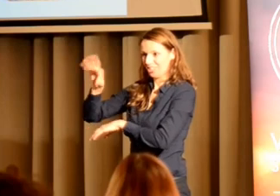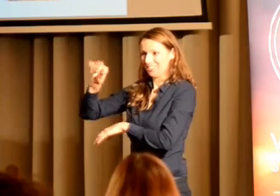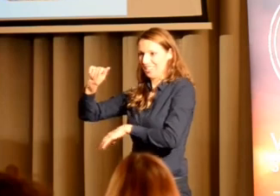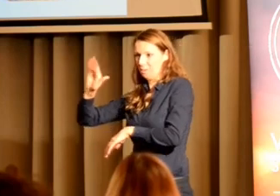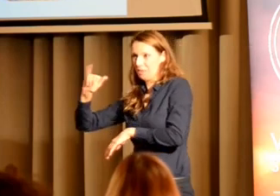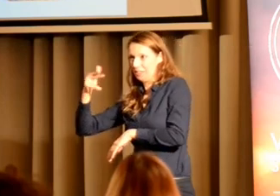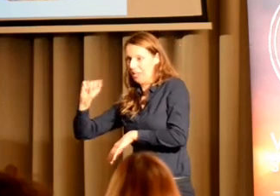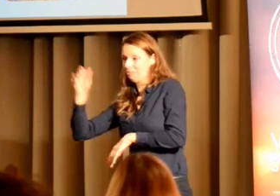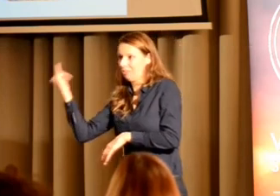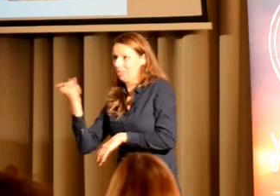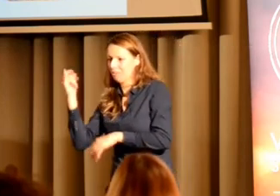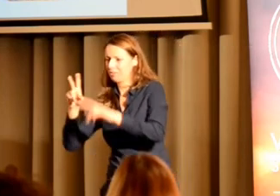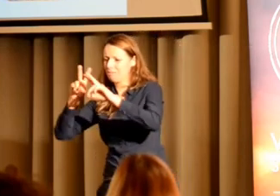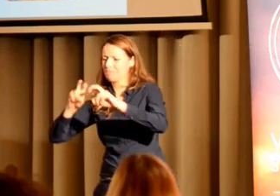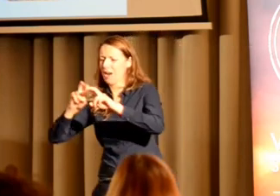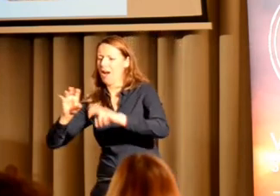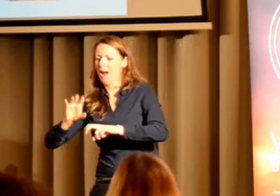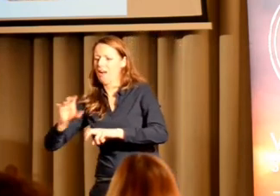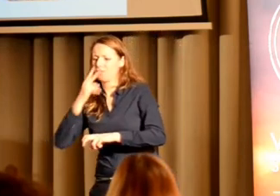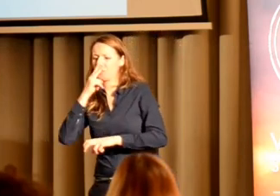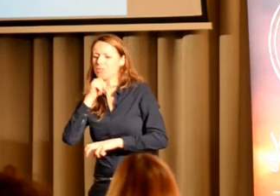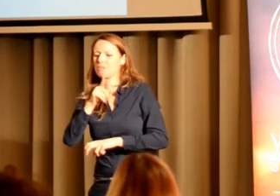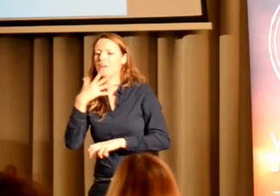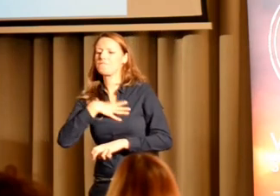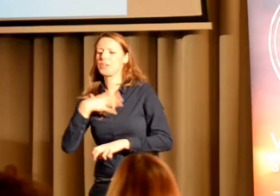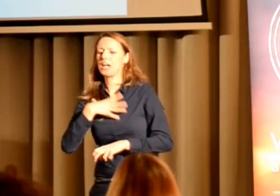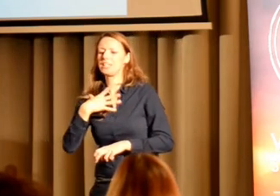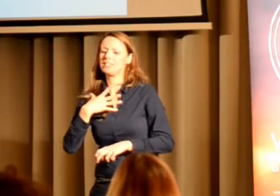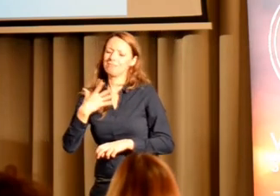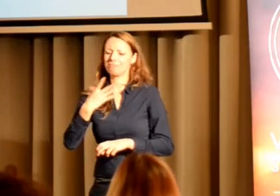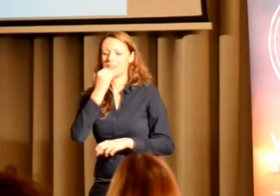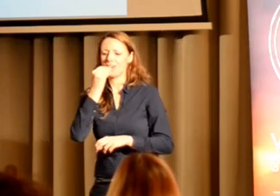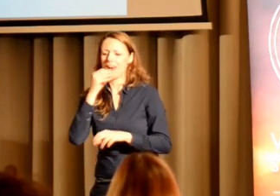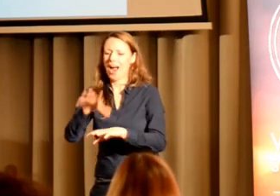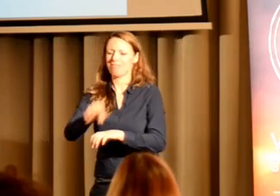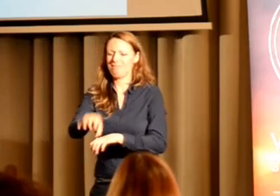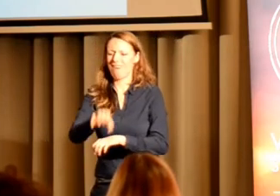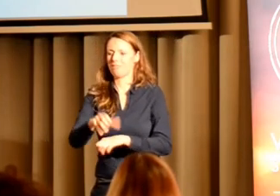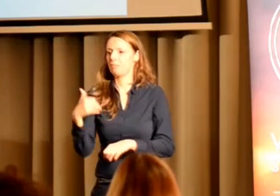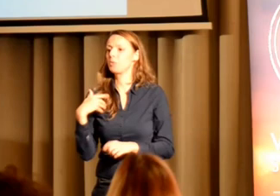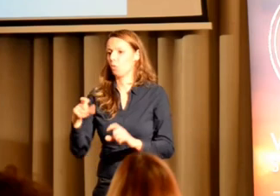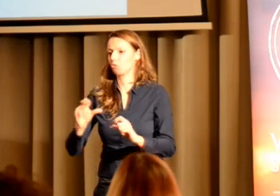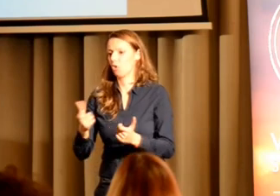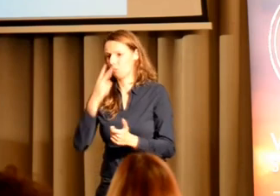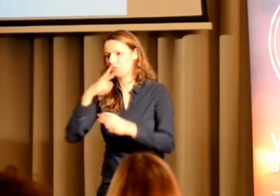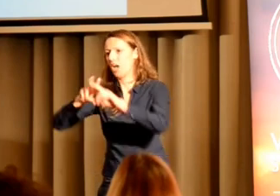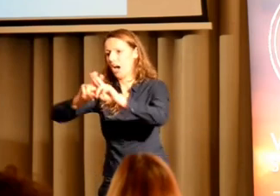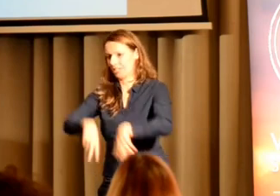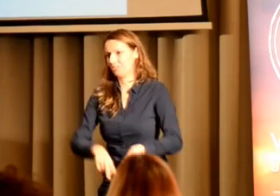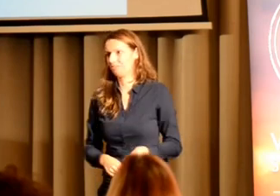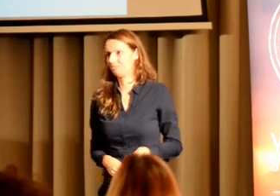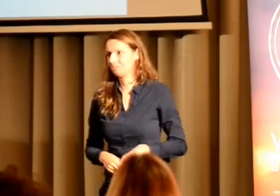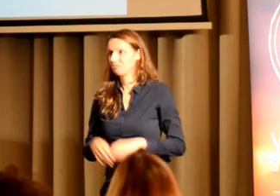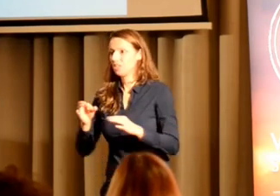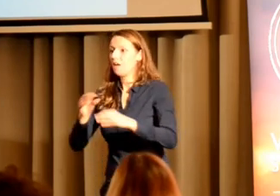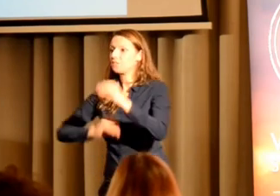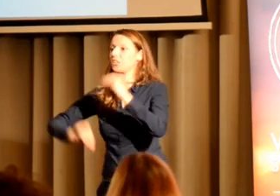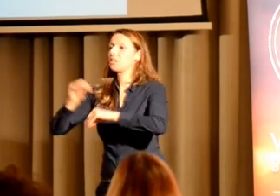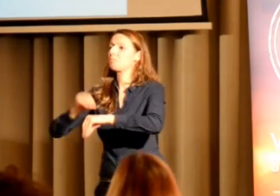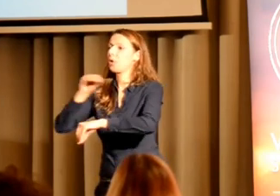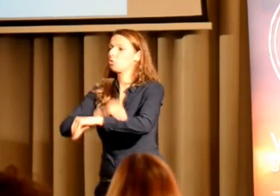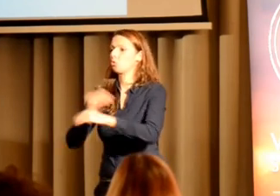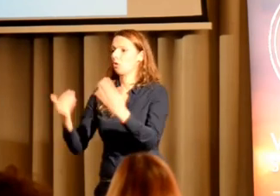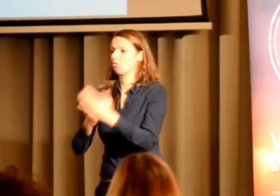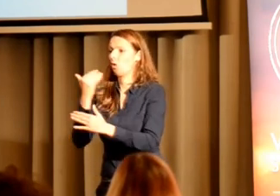Dzięki temu wiemy, co wilki zjadły, prawda? Natomiast są teraz takie metody bardziej nowoczesne. Jeżeli mamy wilka, możemy na niego nałożyć na